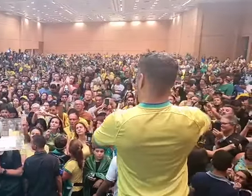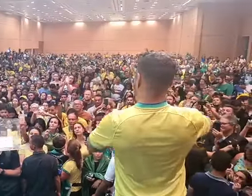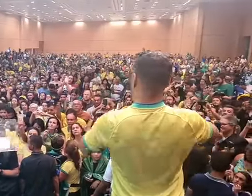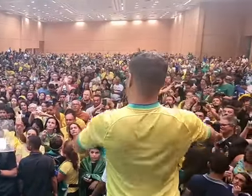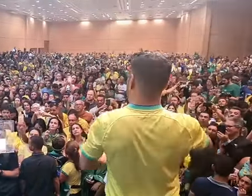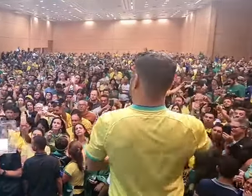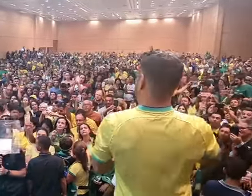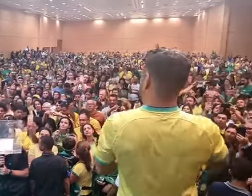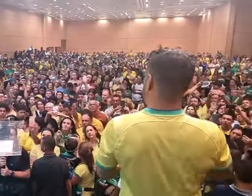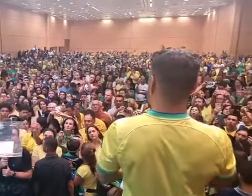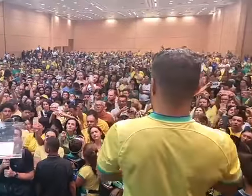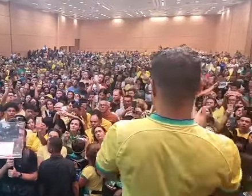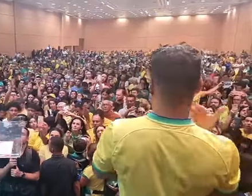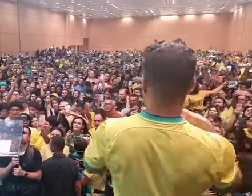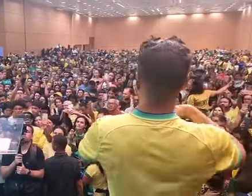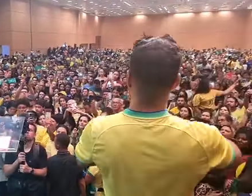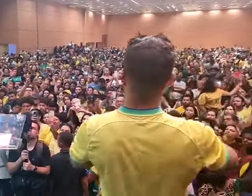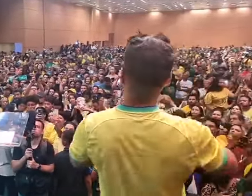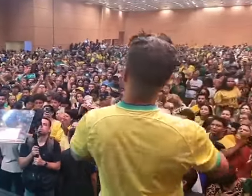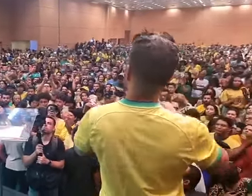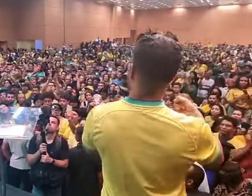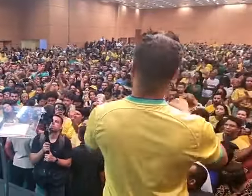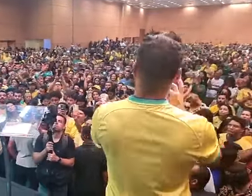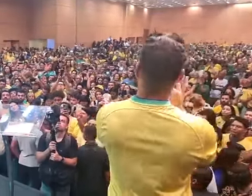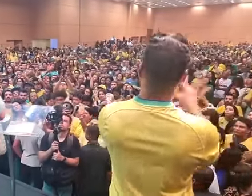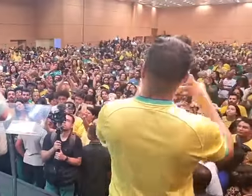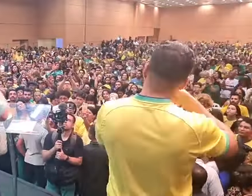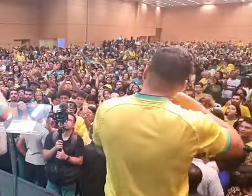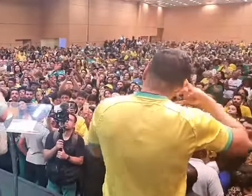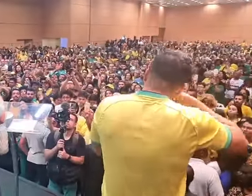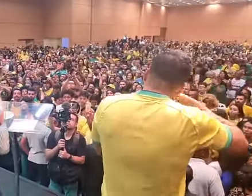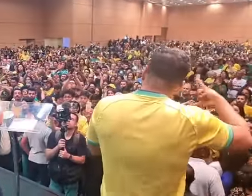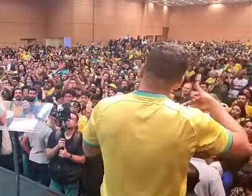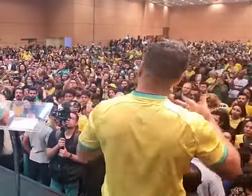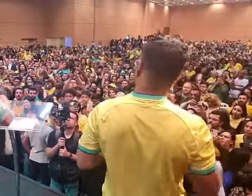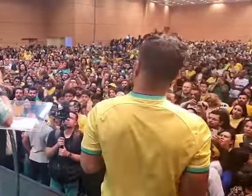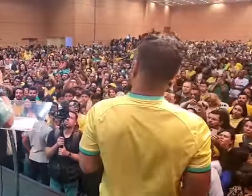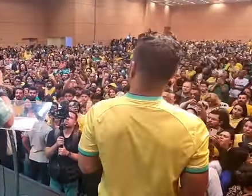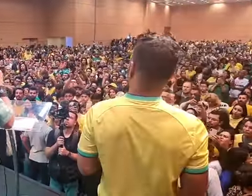estava a ponto de e defendeu a liberação da cocaína,